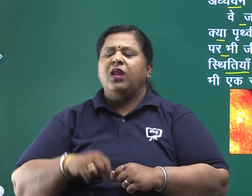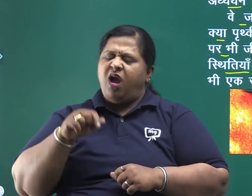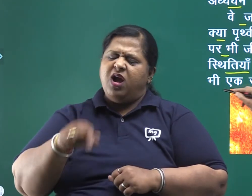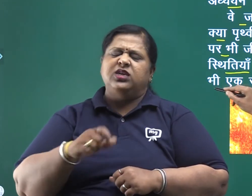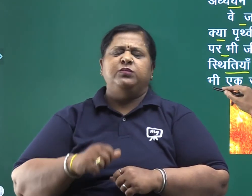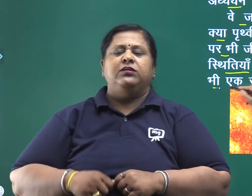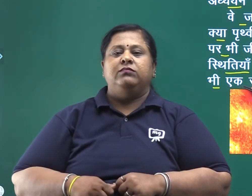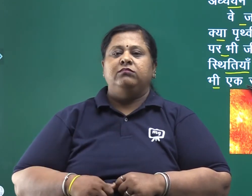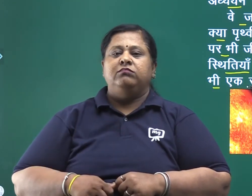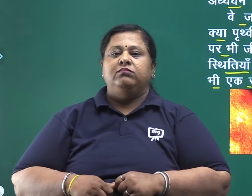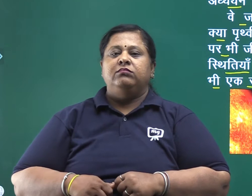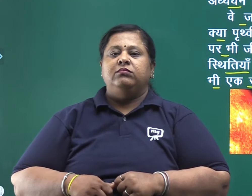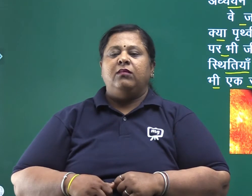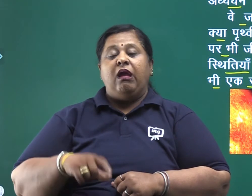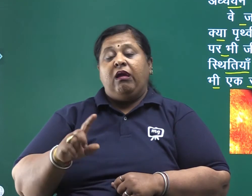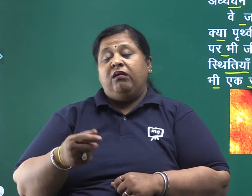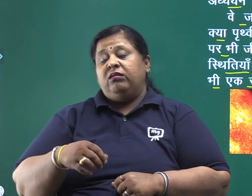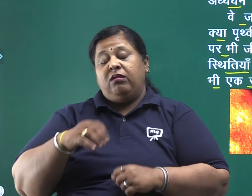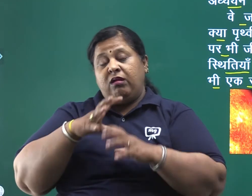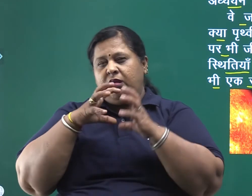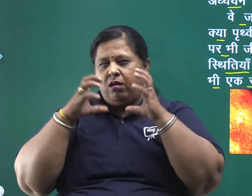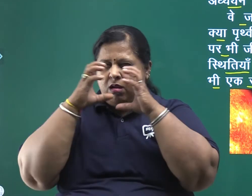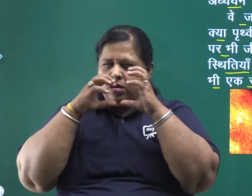भी एक रहस्य है।